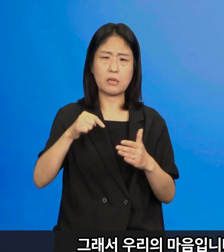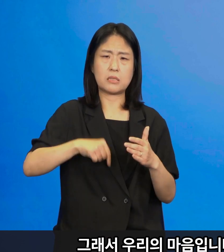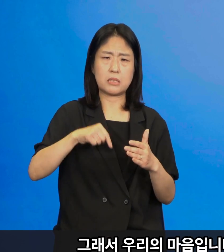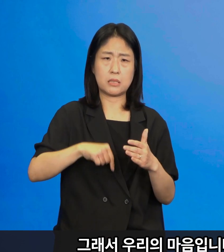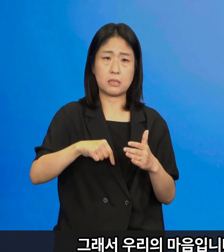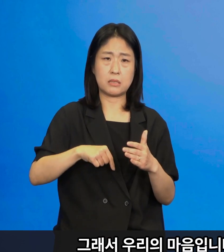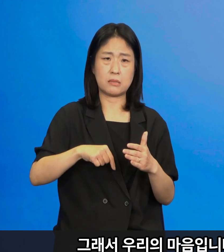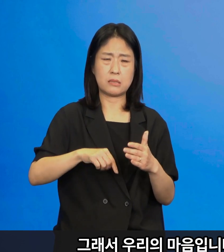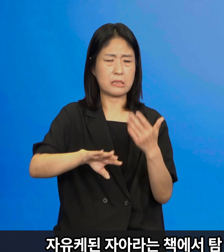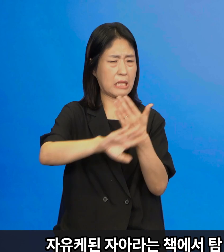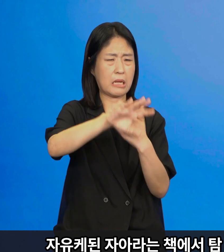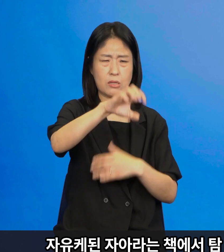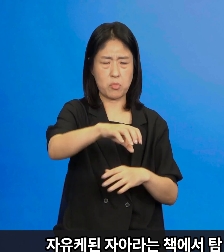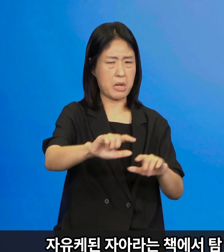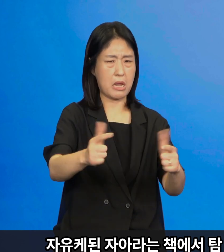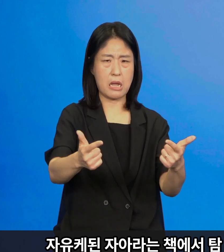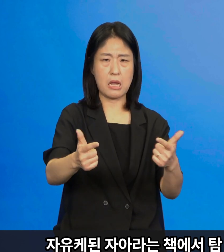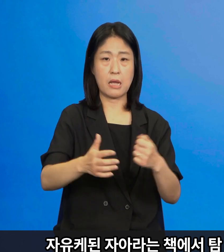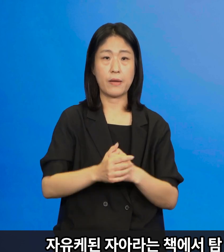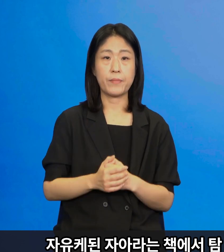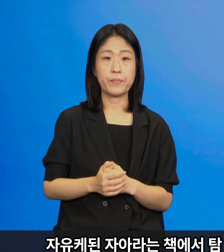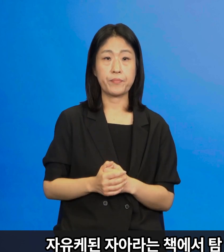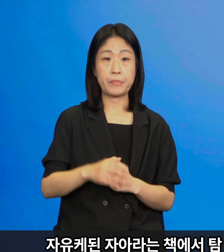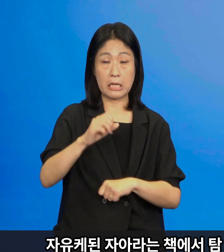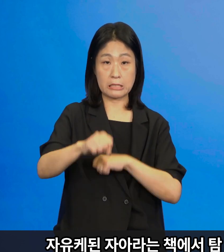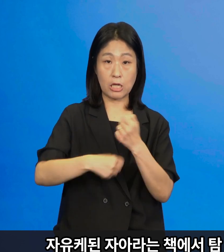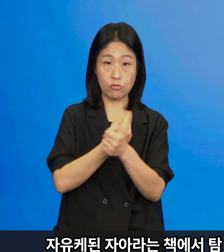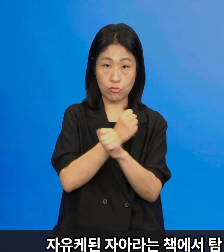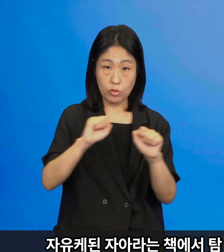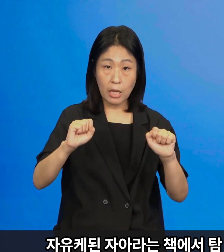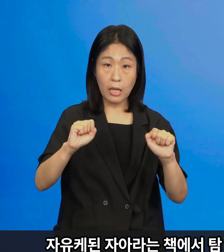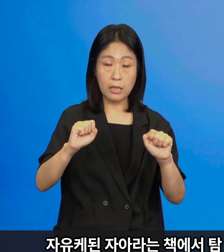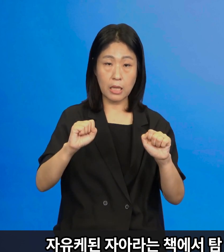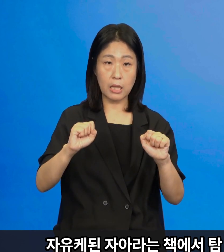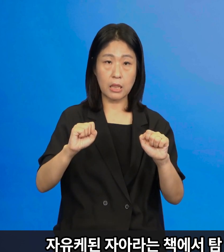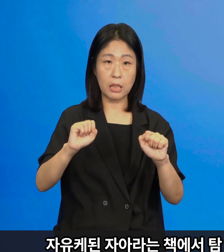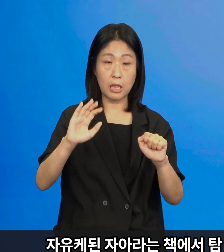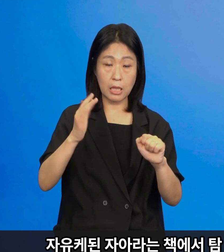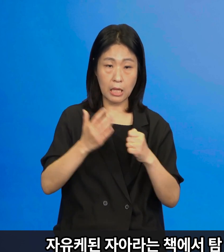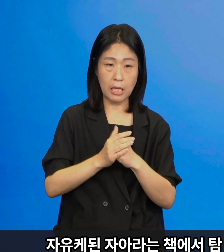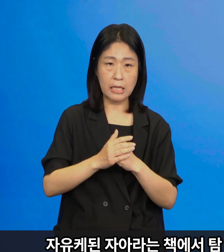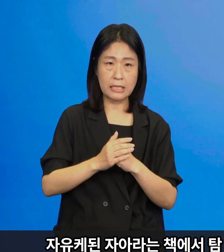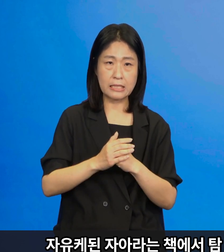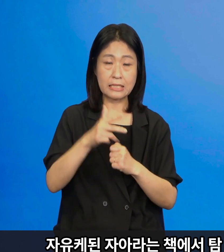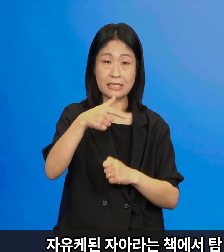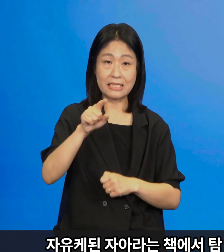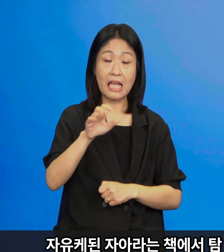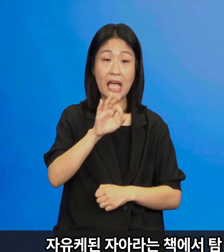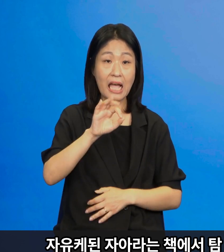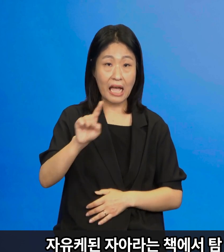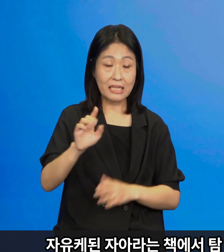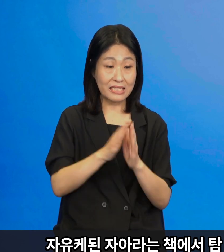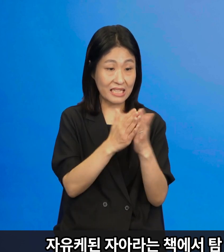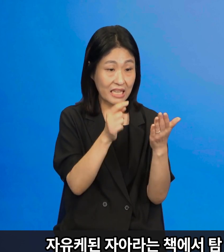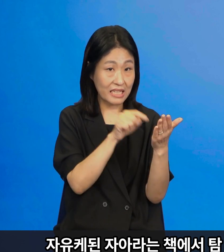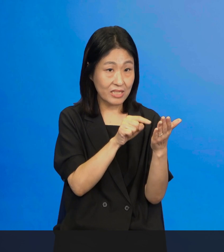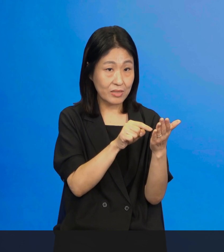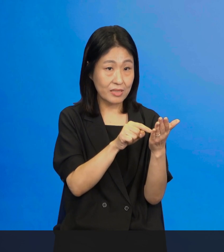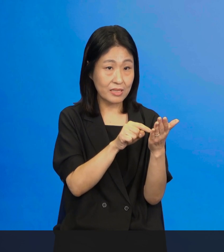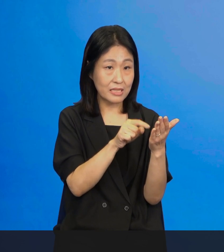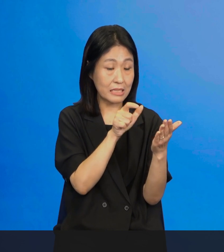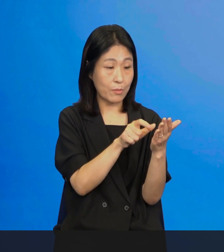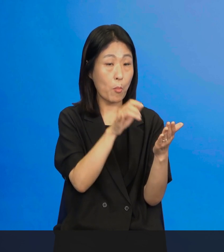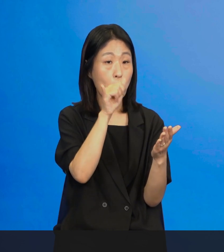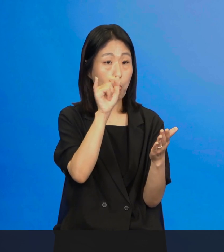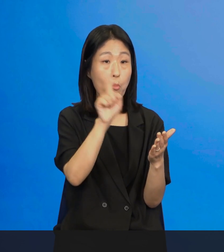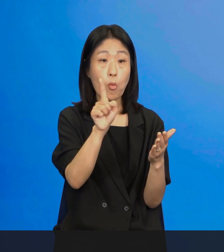곳이 아니고요. 자유케 된 자아라는 책에서 탐 마샬이라는 분이 이렇게 말했어요.